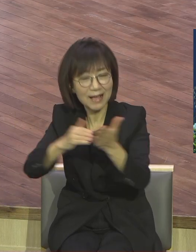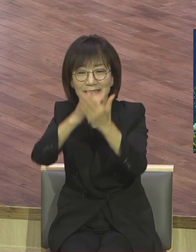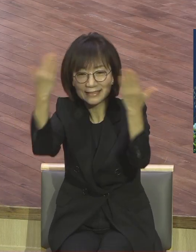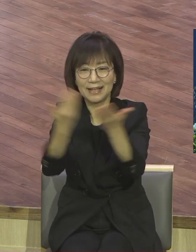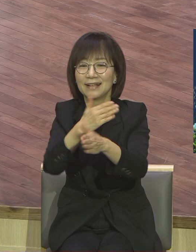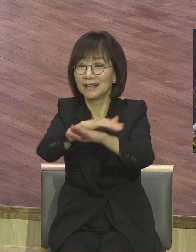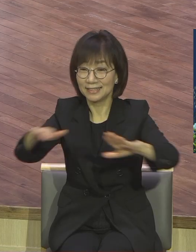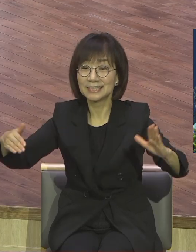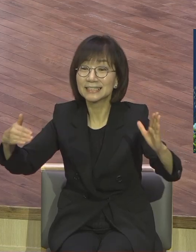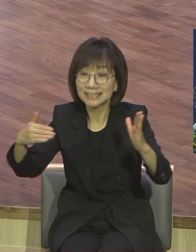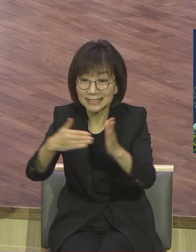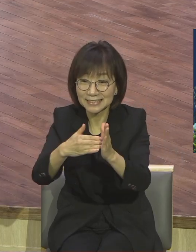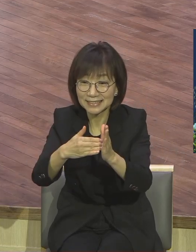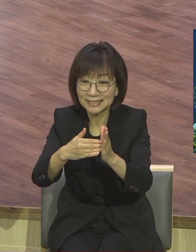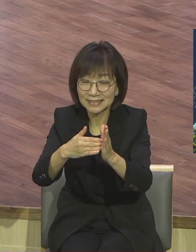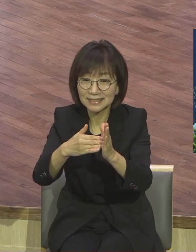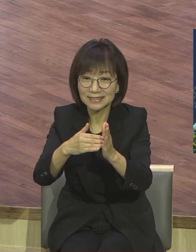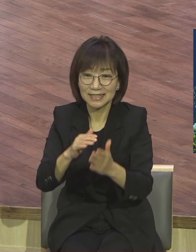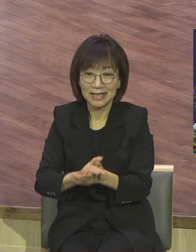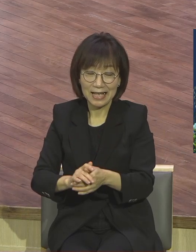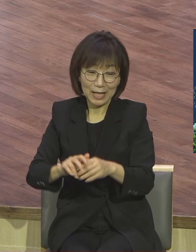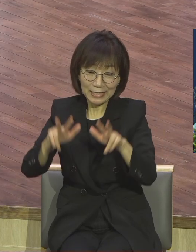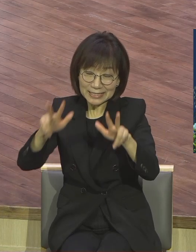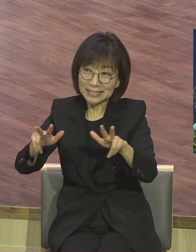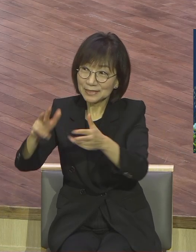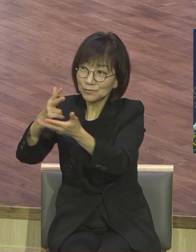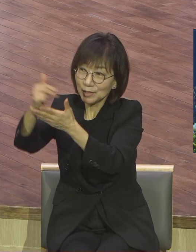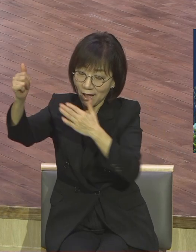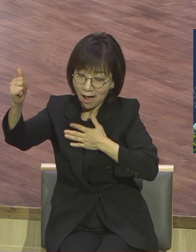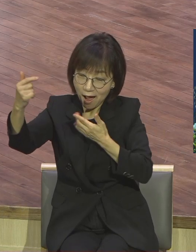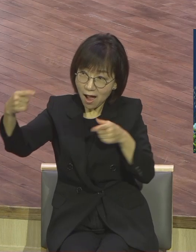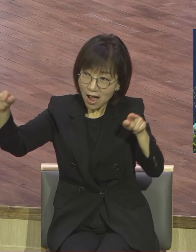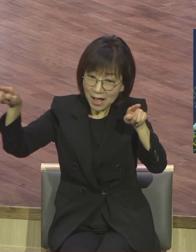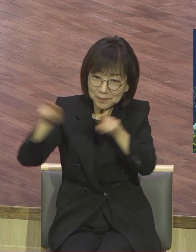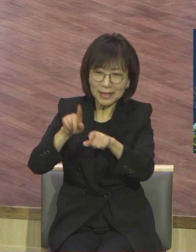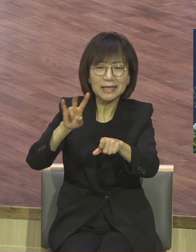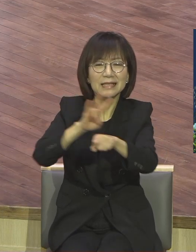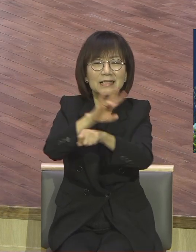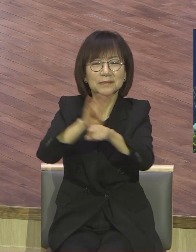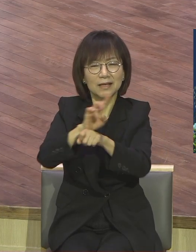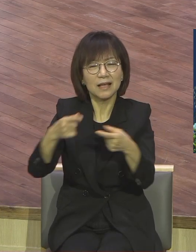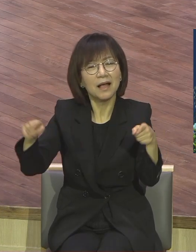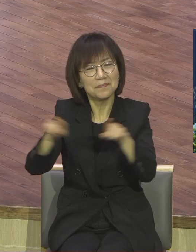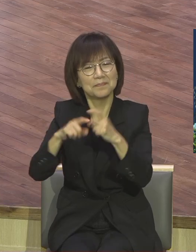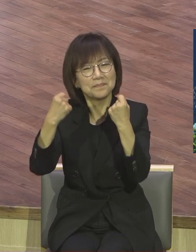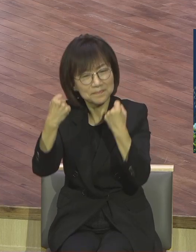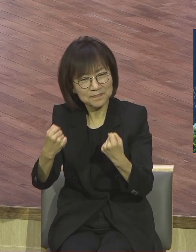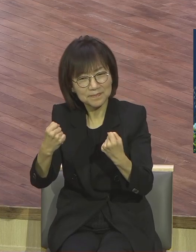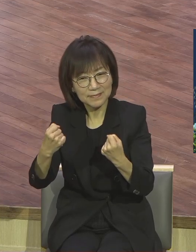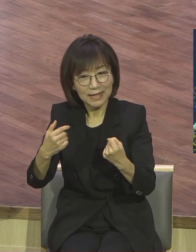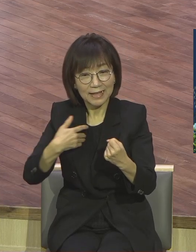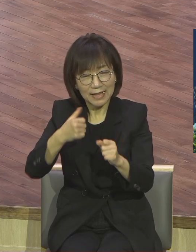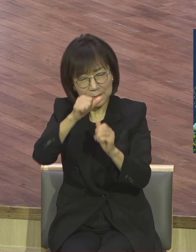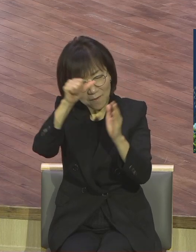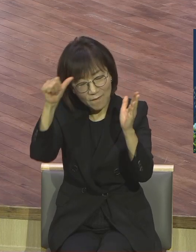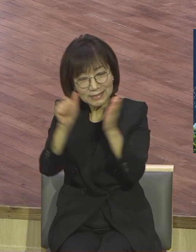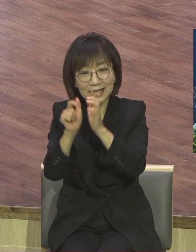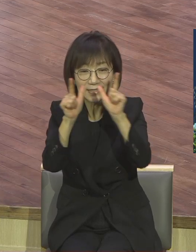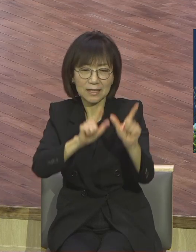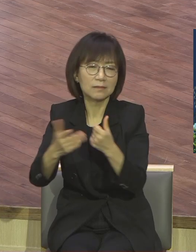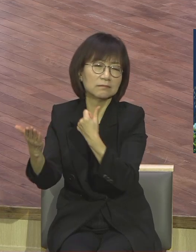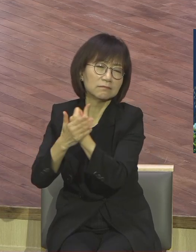지금도 내게 임마누엘로 24시 함께 하시면서 지금도 내 인생을 치유하고